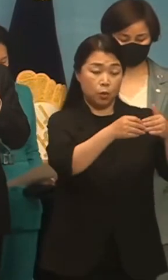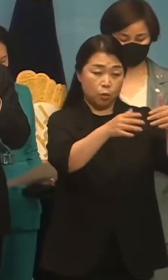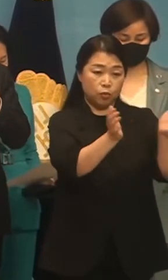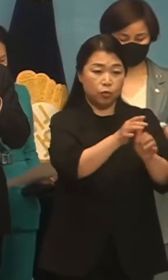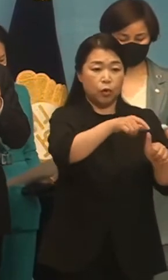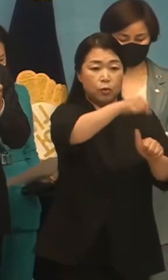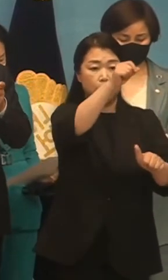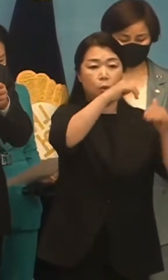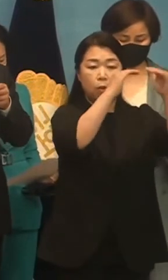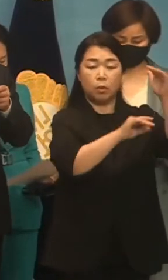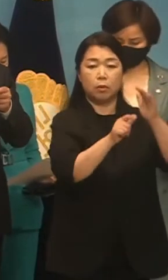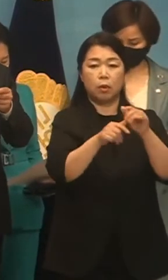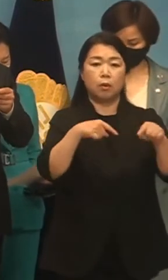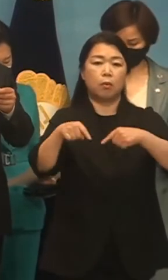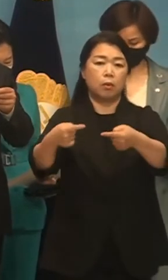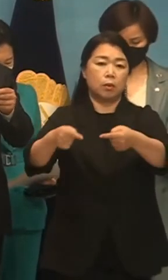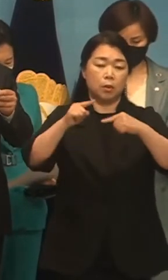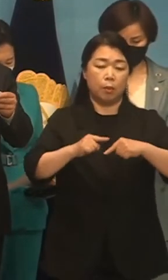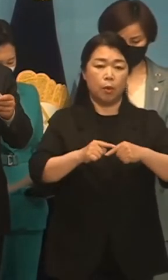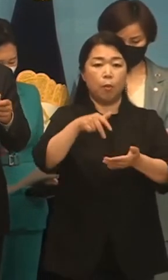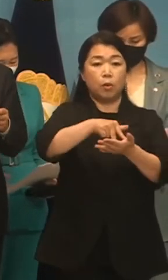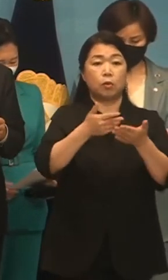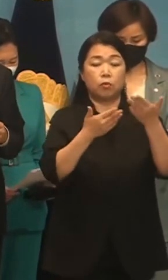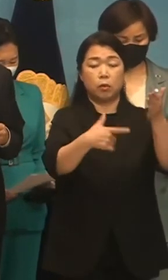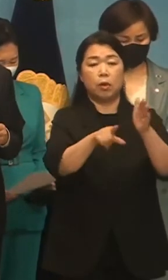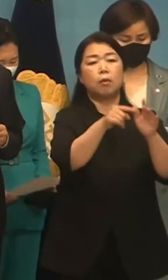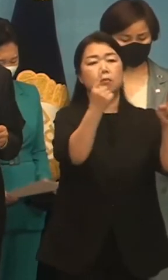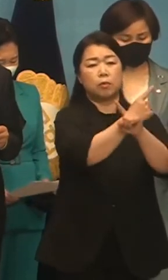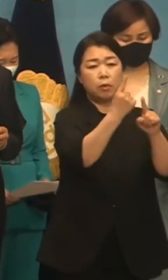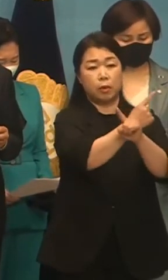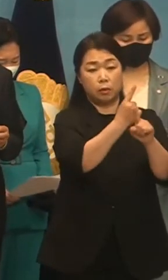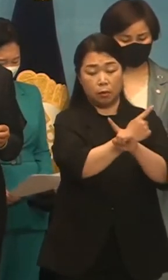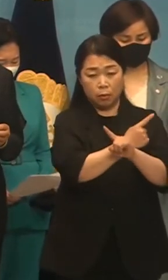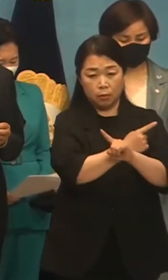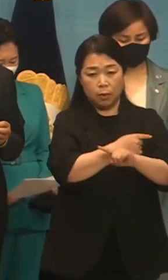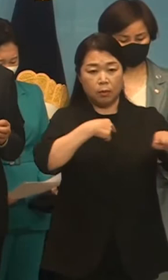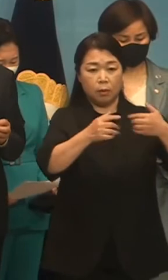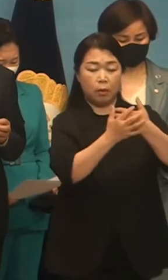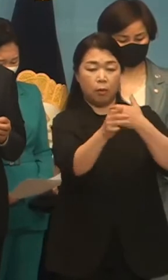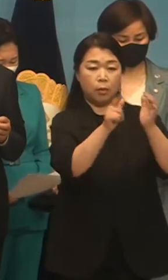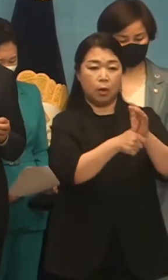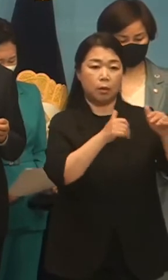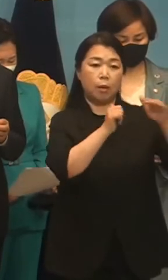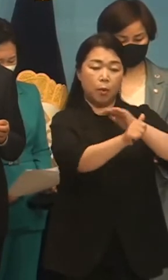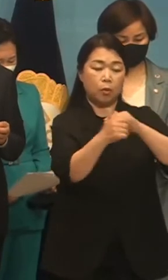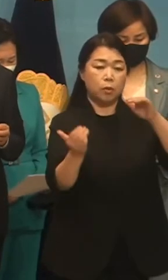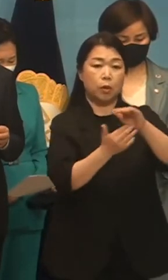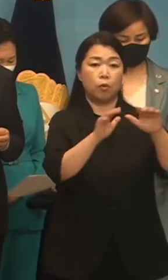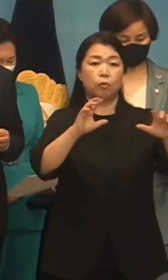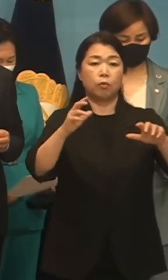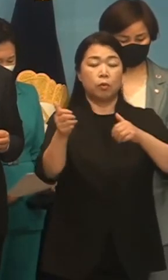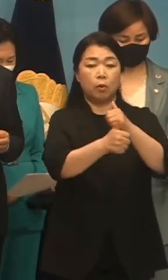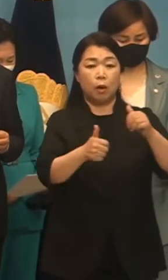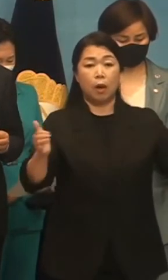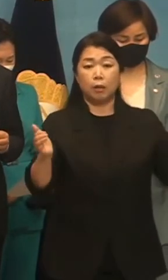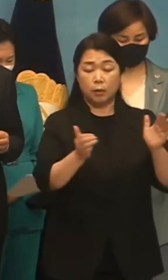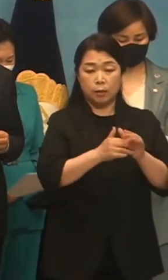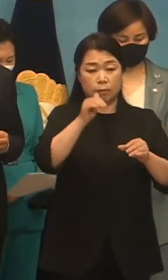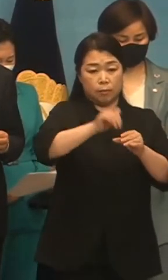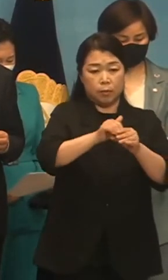지도부를 선출하는 과정에서 당원들의 참여를 보장할 수 있도록 수정하여 전당대회 당대표 및 최고위원 예비경선